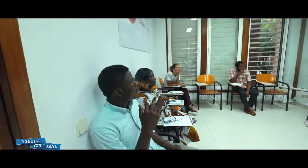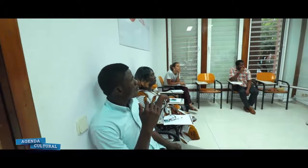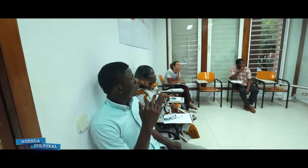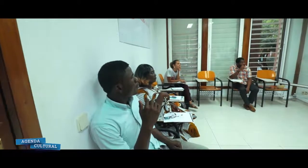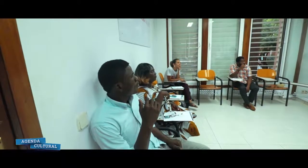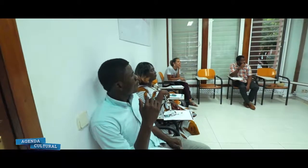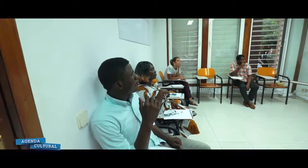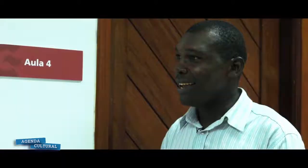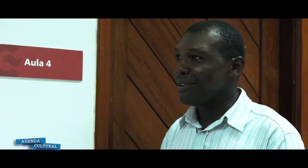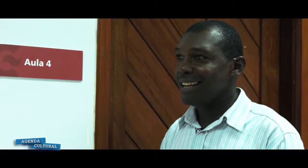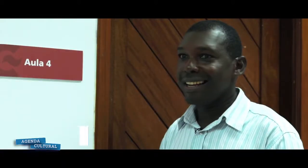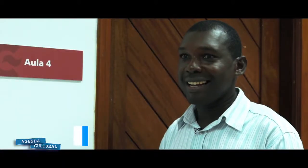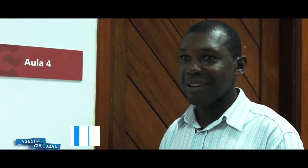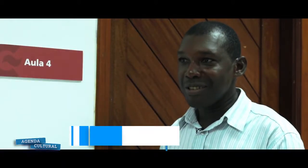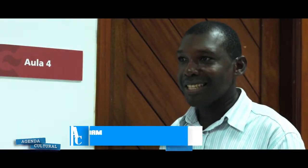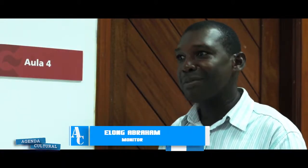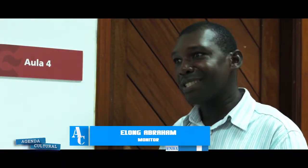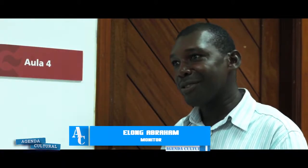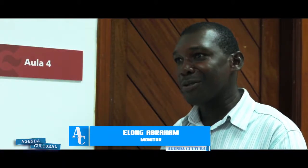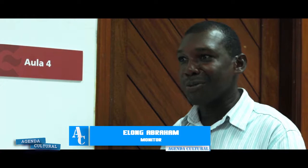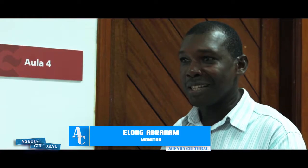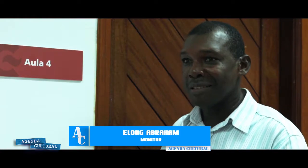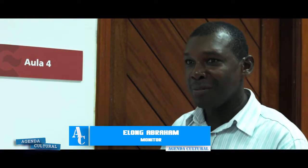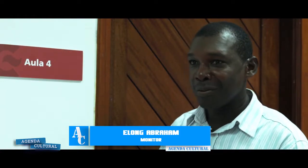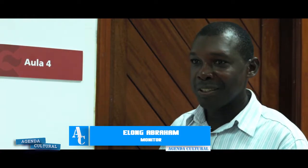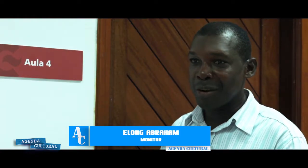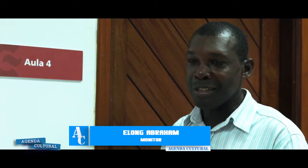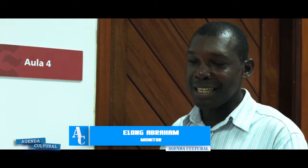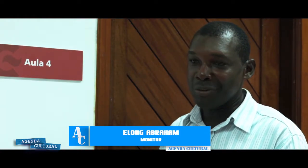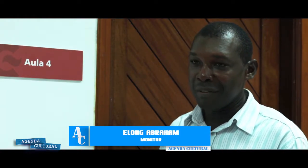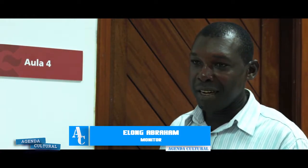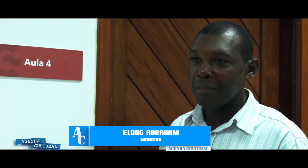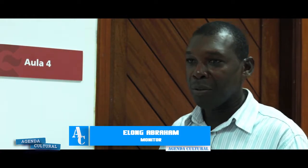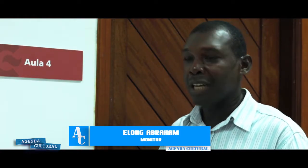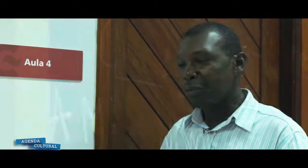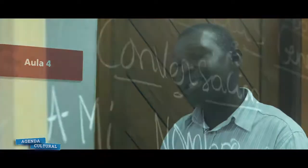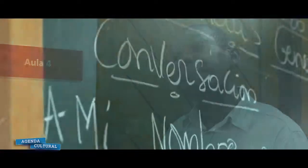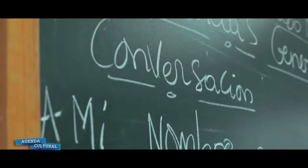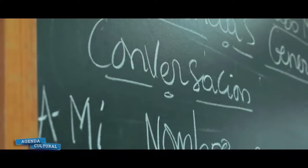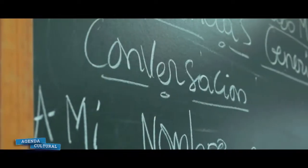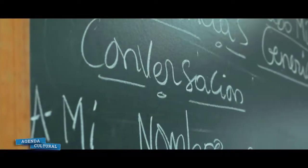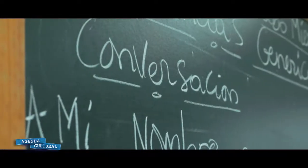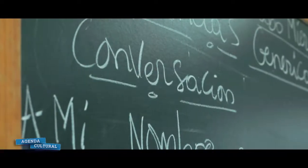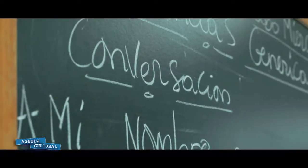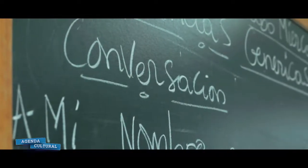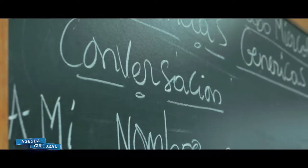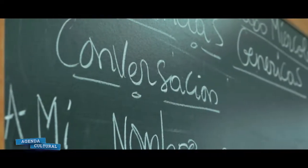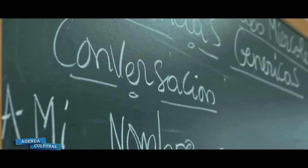Estamos viendo que ahora cada uno está progresando, cada uno tiene su nivel, pero cada uno está progresando ahora. Hemos hecho